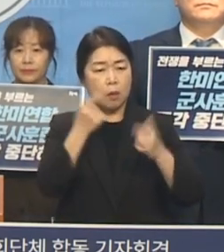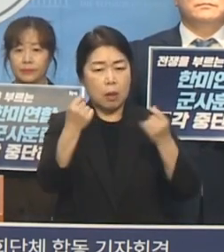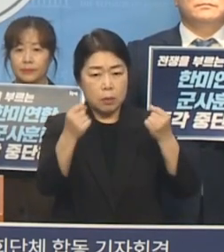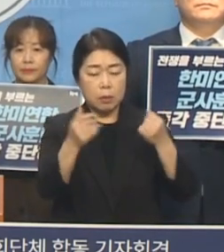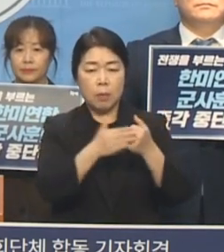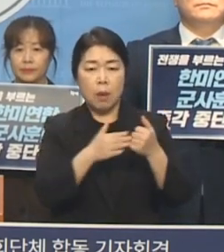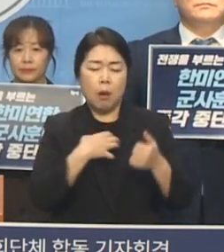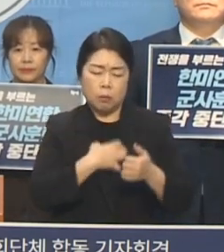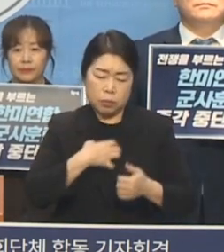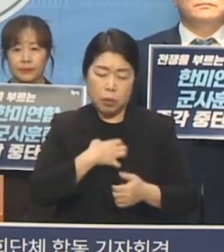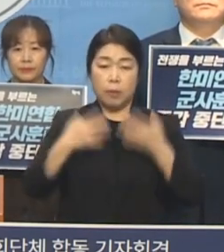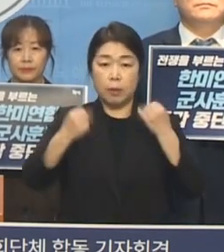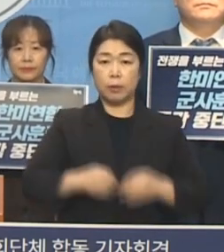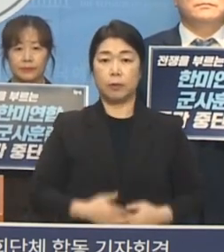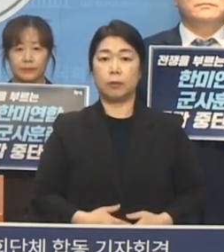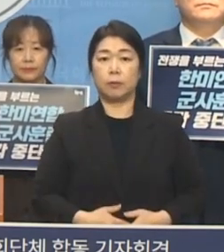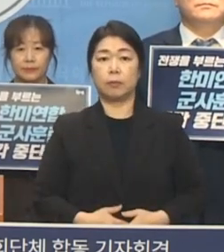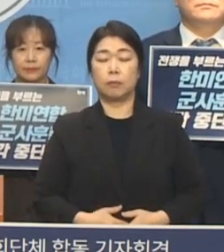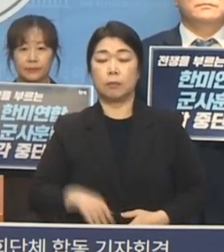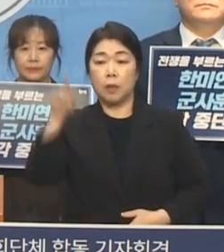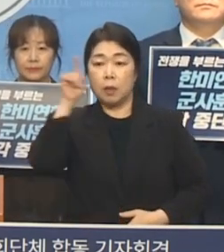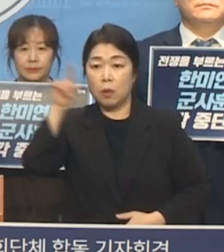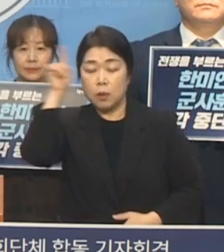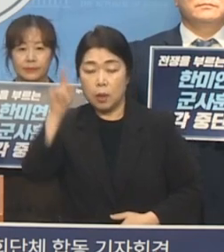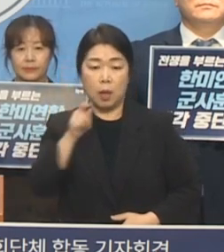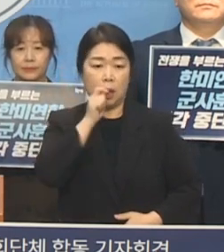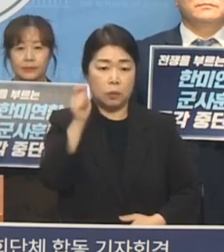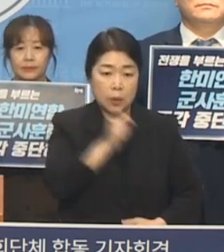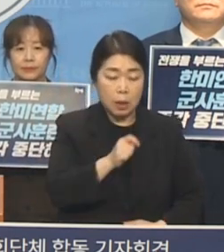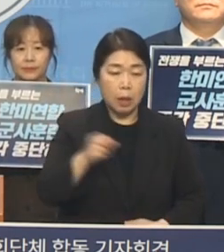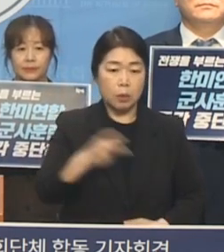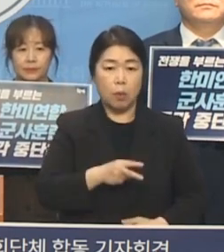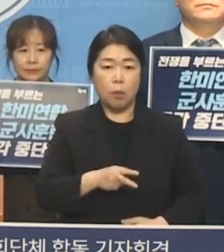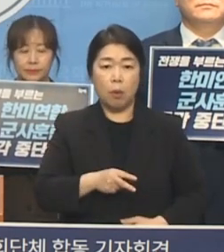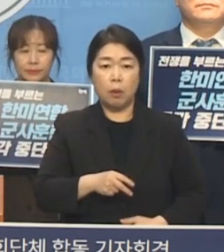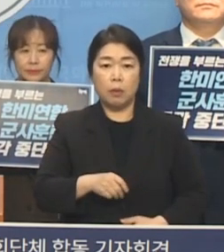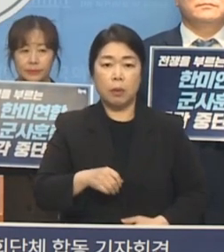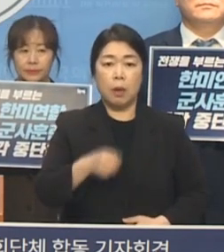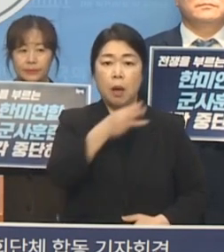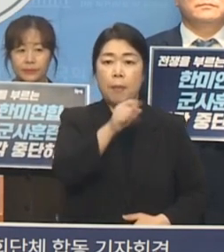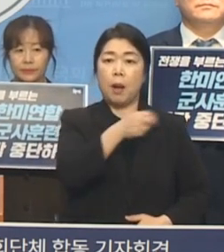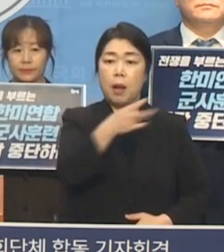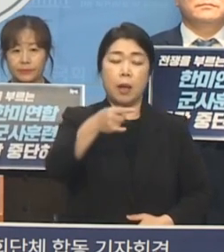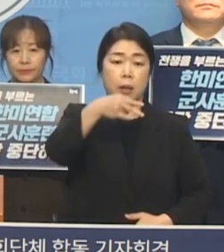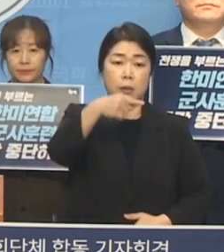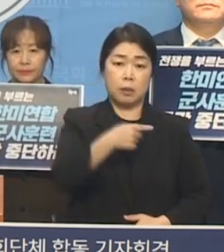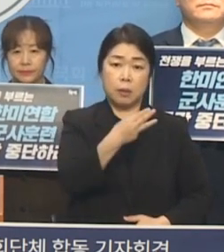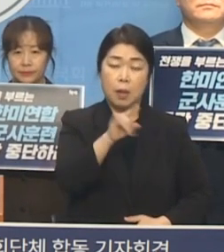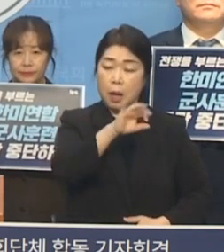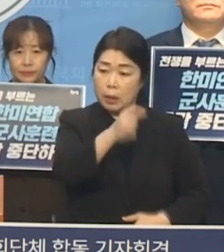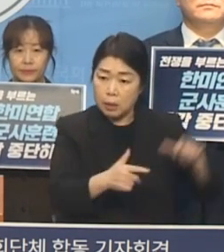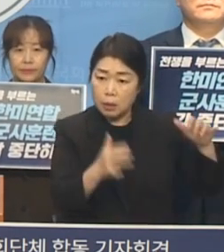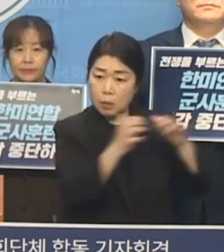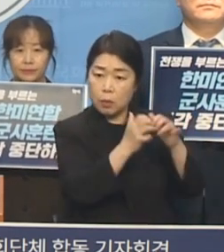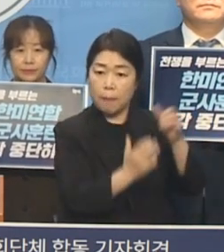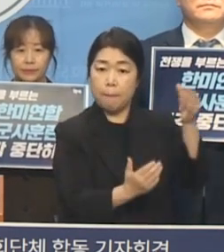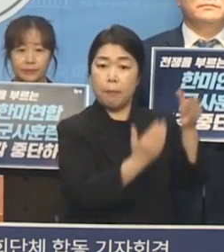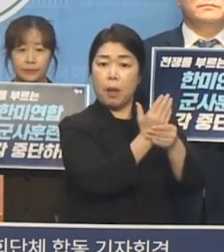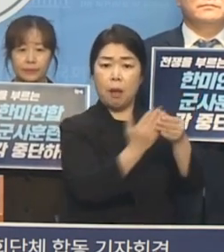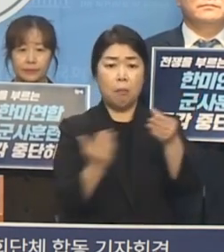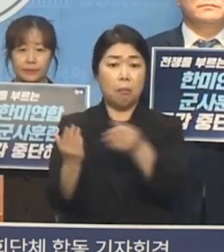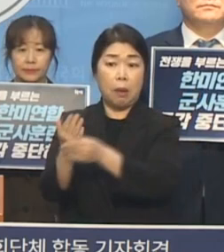걱정하고 있습니다. 러시아, 우크라이나 또 팔레스타인에서 벌어지고 있는 전쟁의 참상을